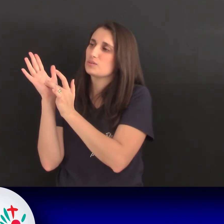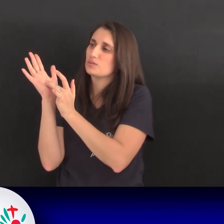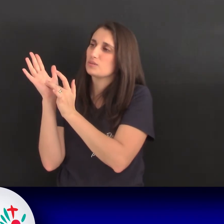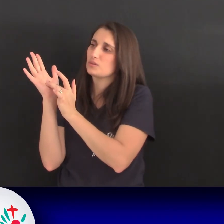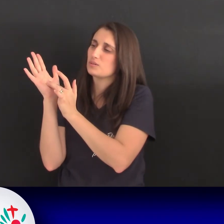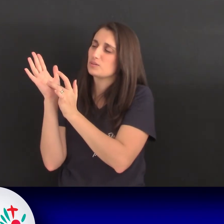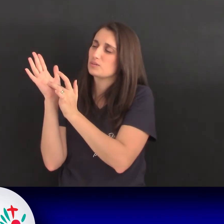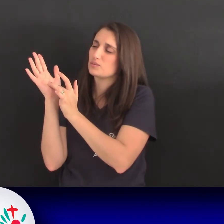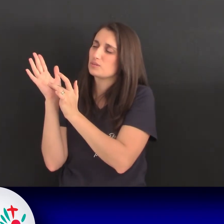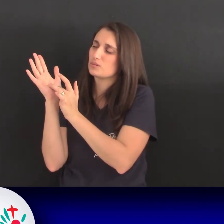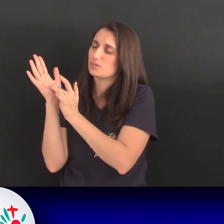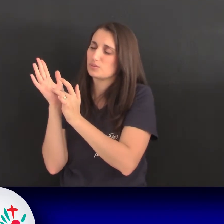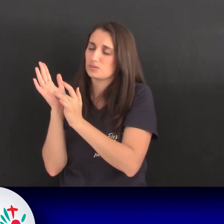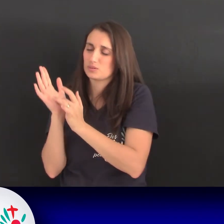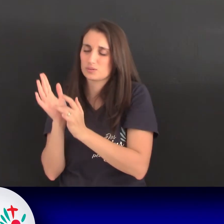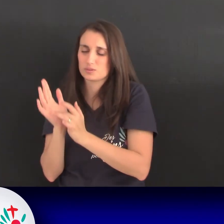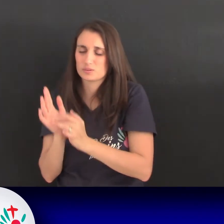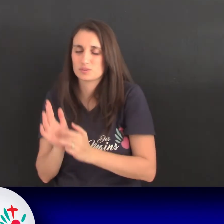Jésus.